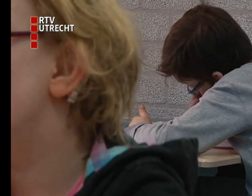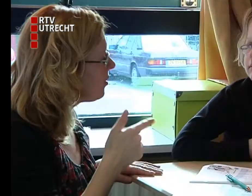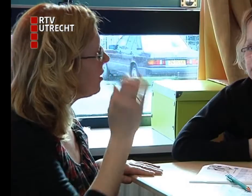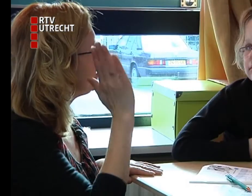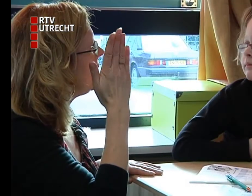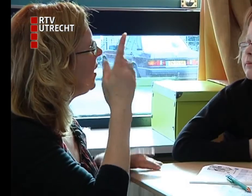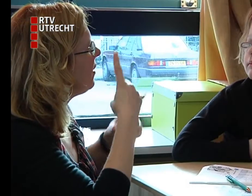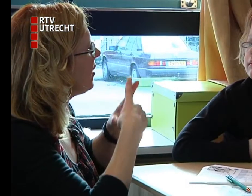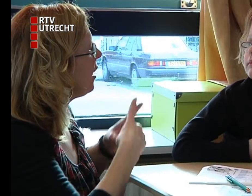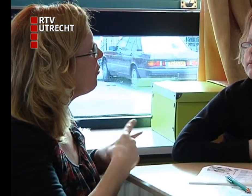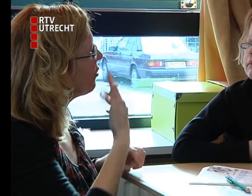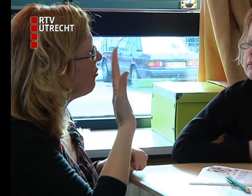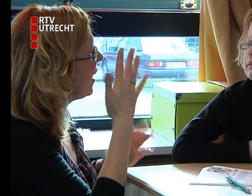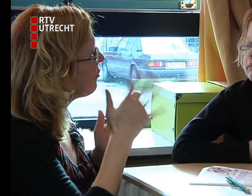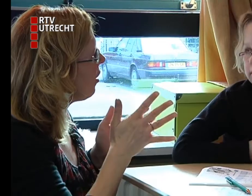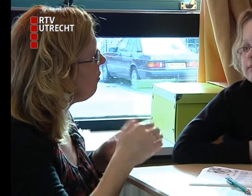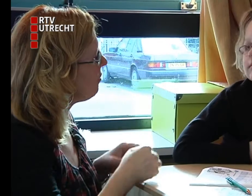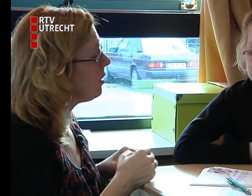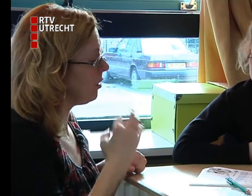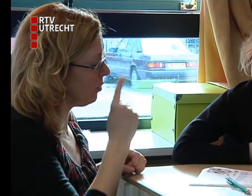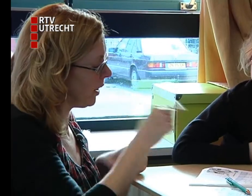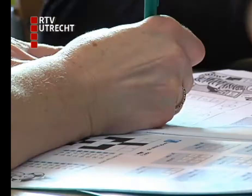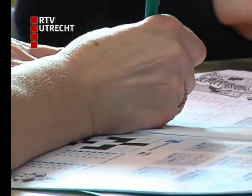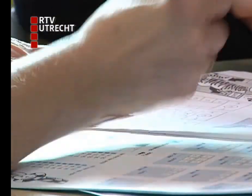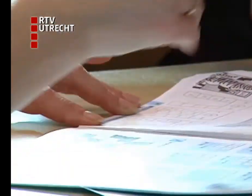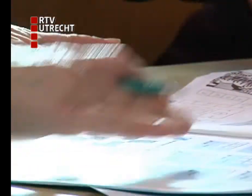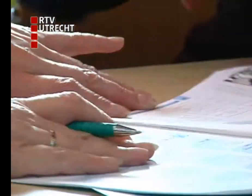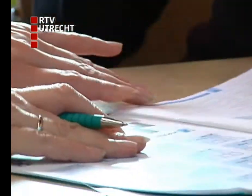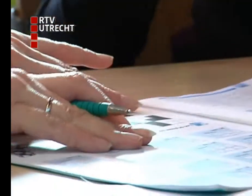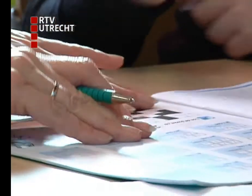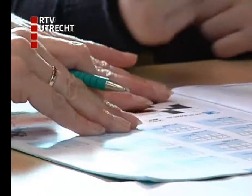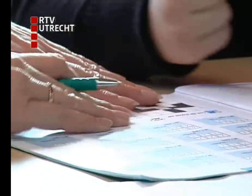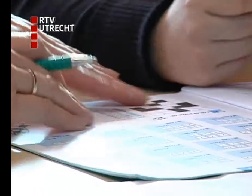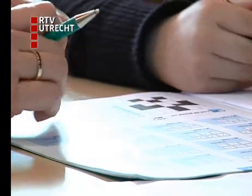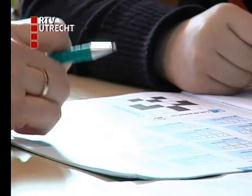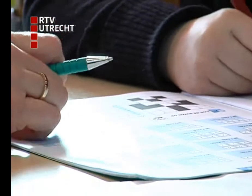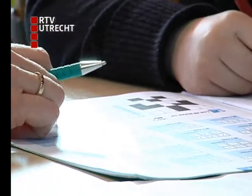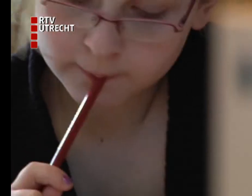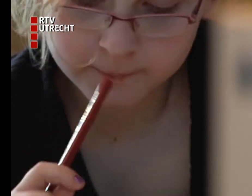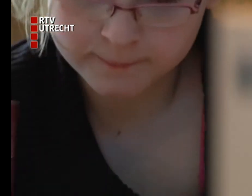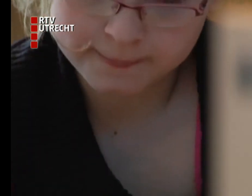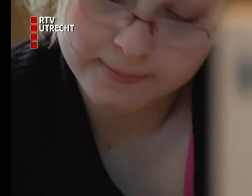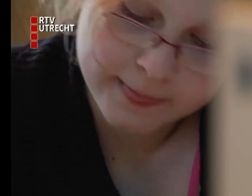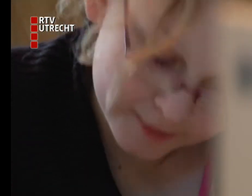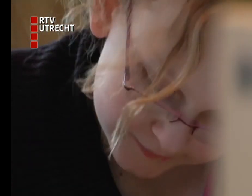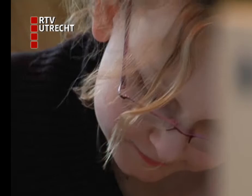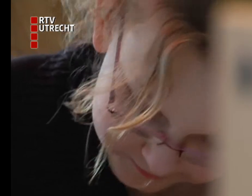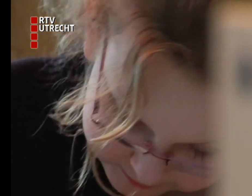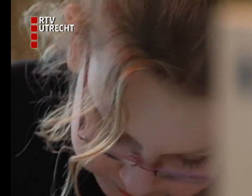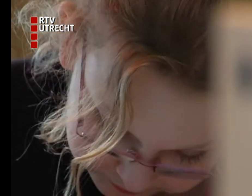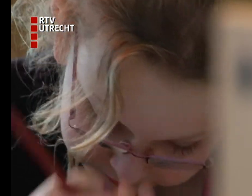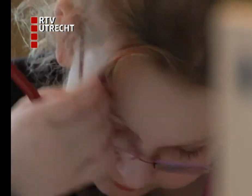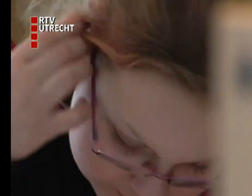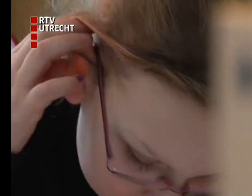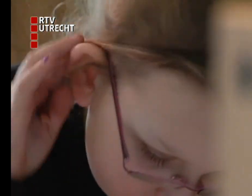doof zijn. Ken jij de tafel van 5 al? Oké. Juf Hanneke vreest de bezuinigingen. In haar les praat ze met de 7